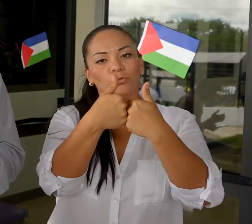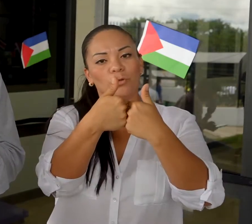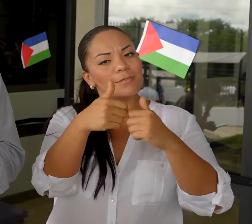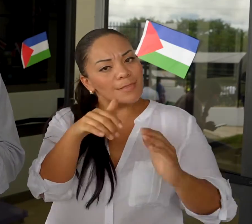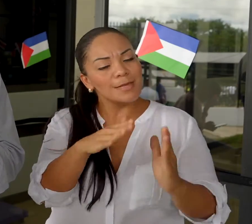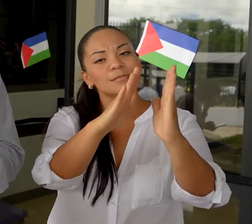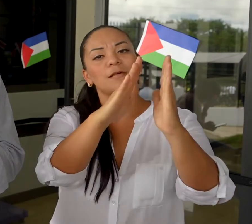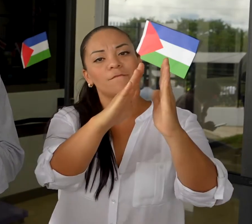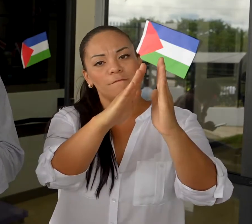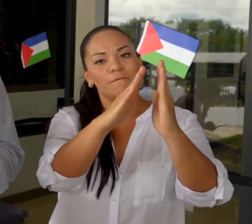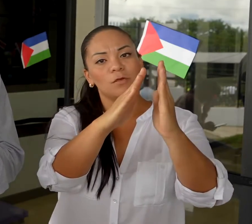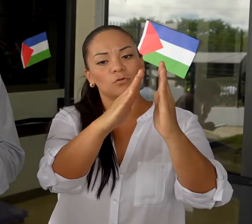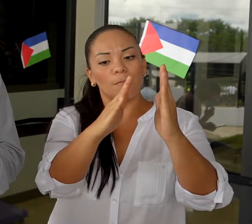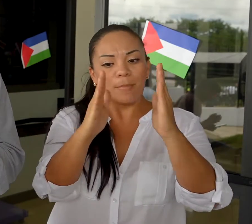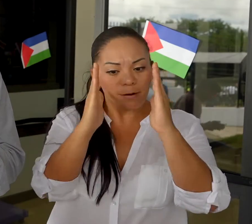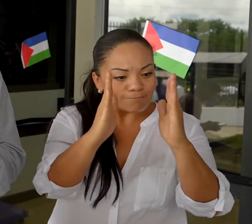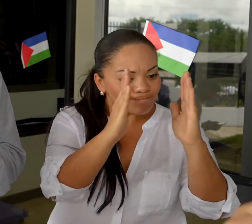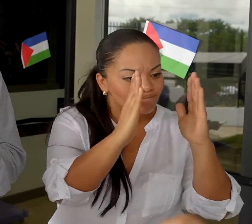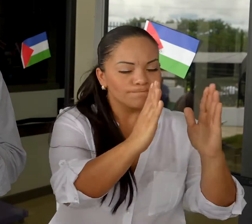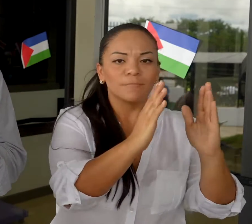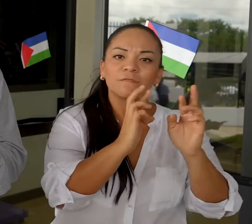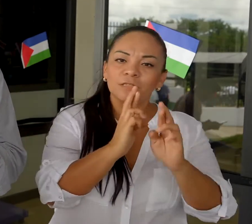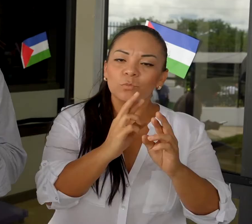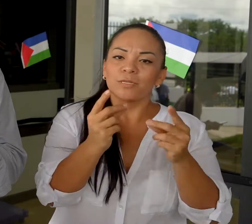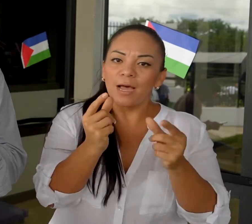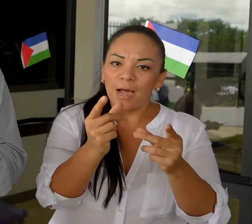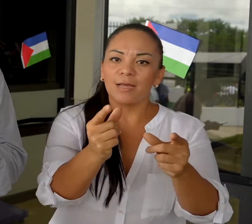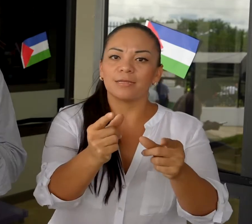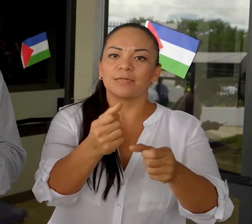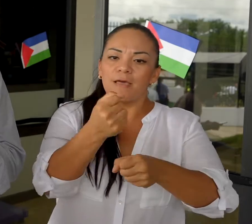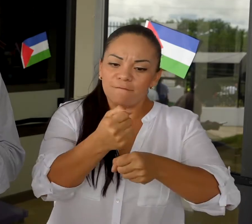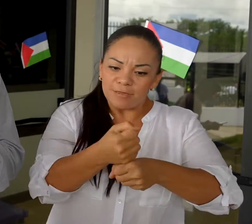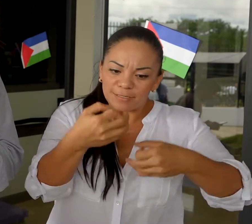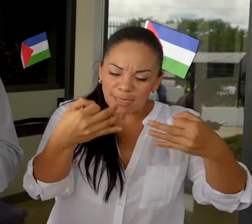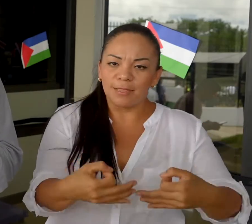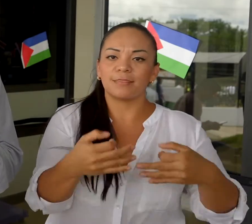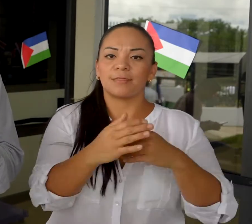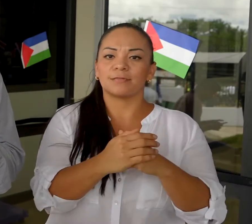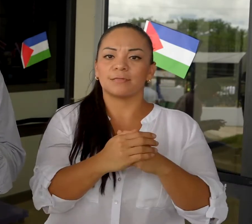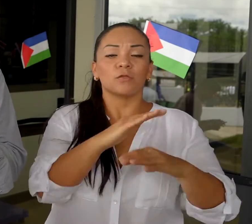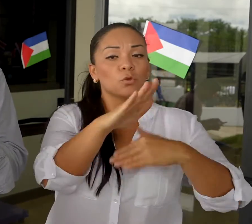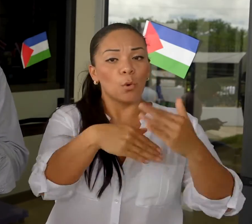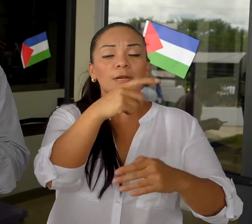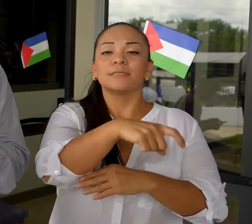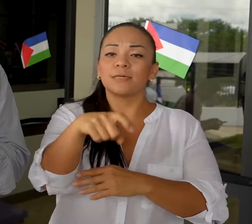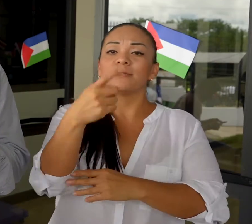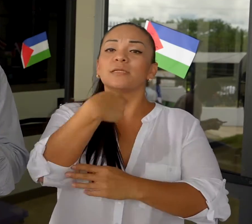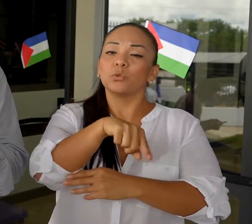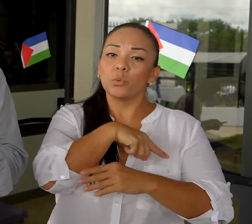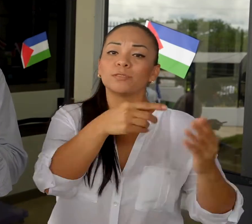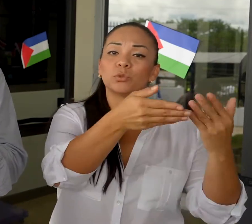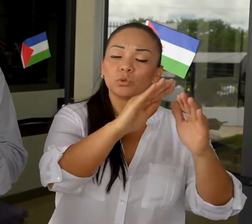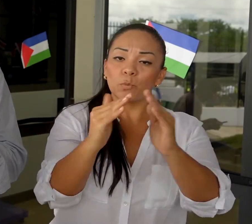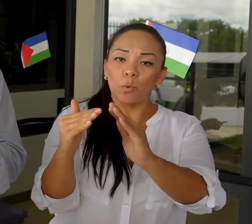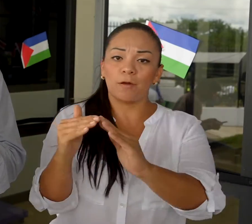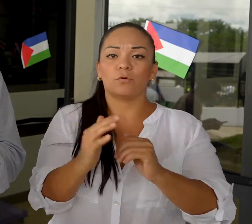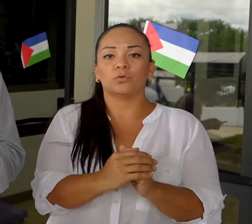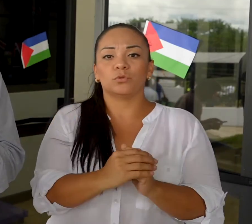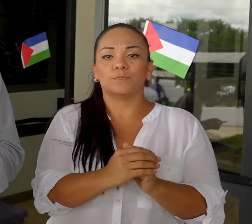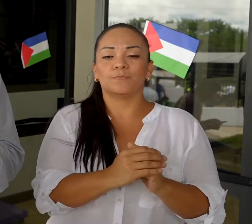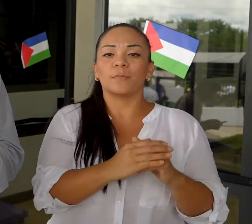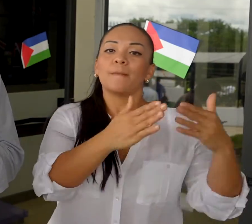para dar respuestas ágiles y eficientes a las necesidades de nuestros pueblos